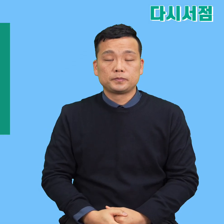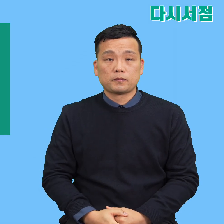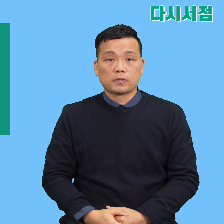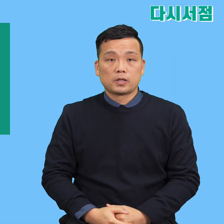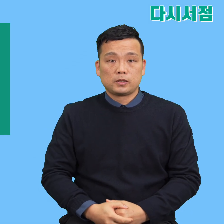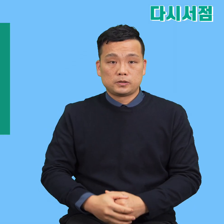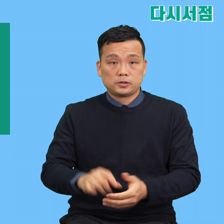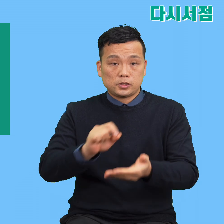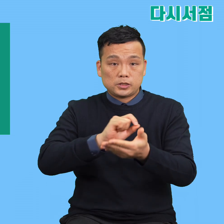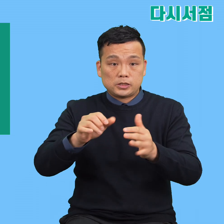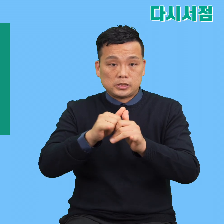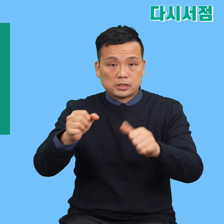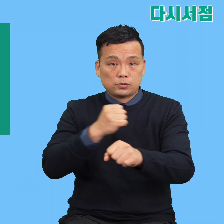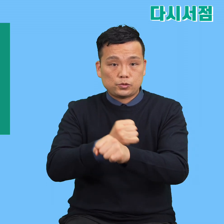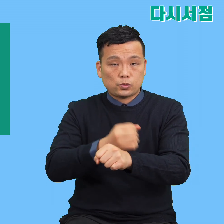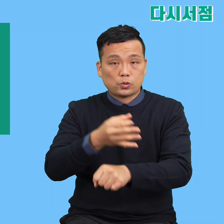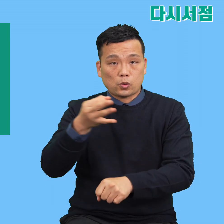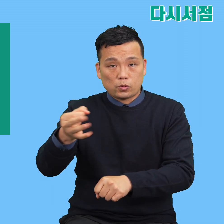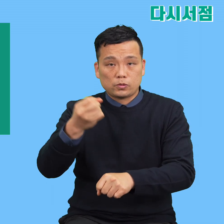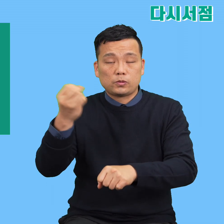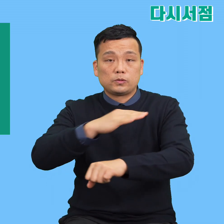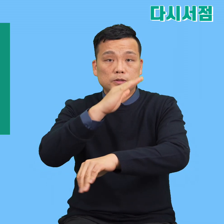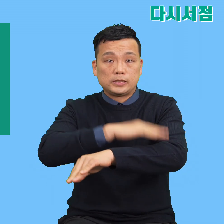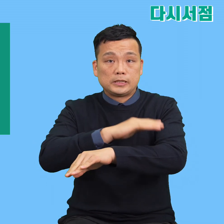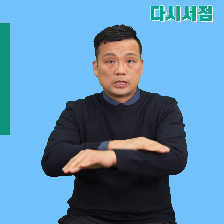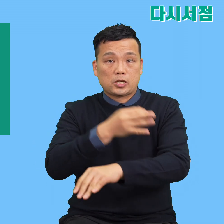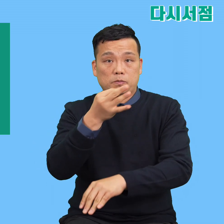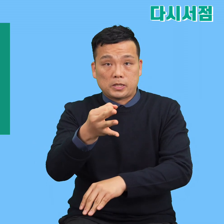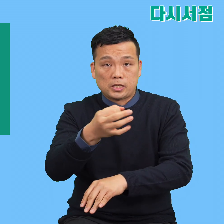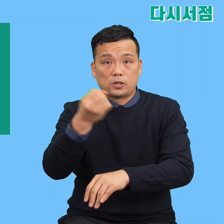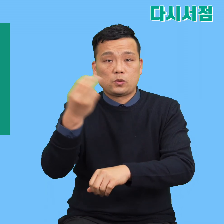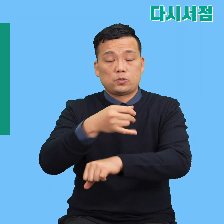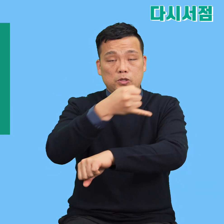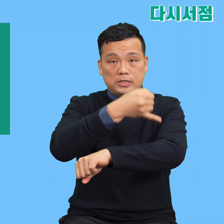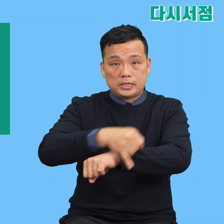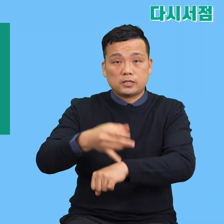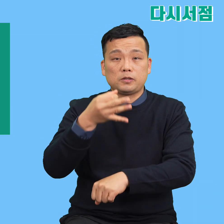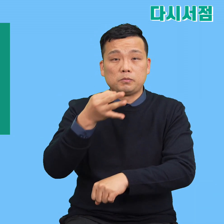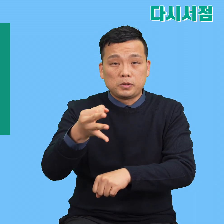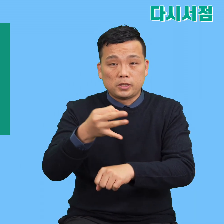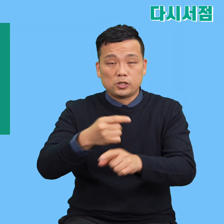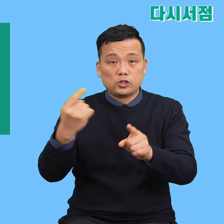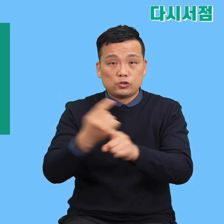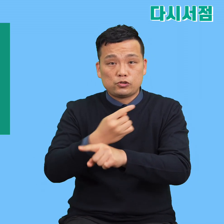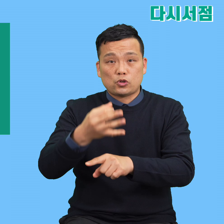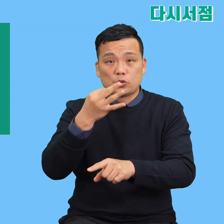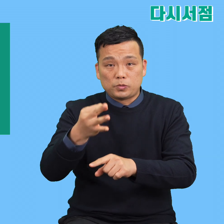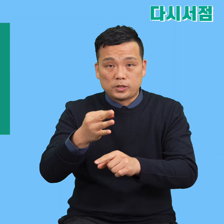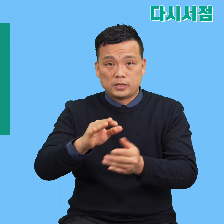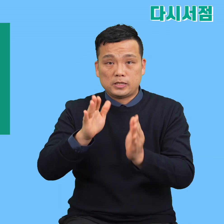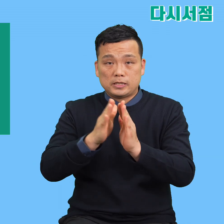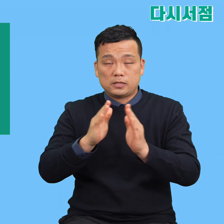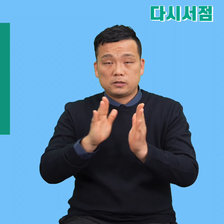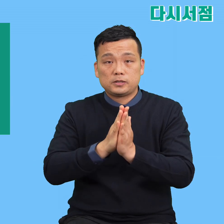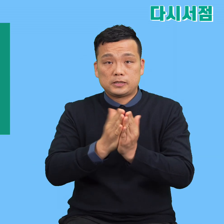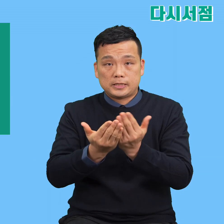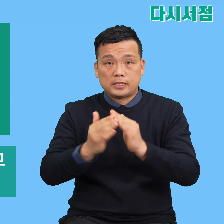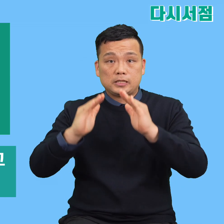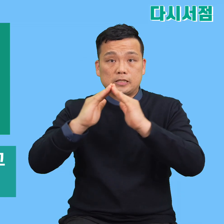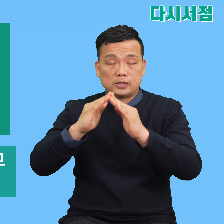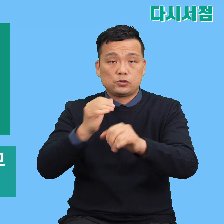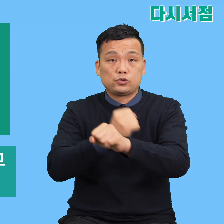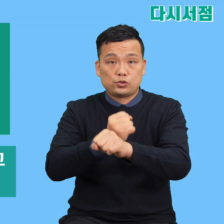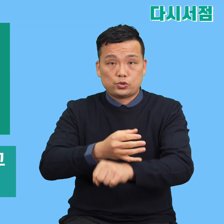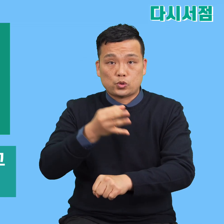원고료, 인쇄비, 디자인비, 교정 교율비, 서점 수수료.